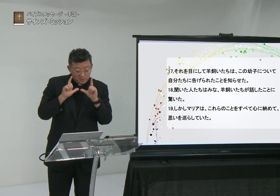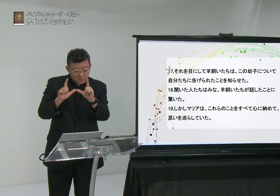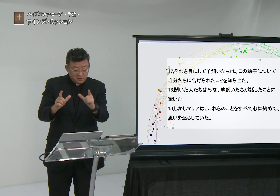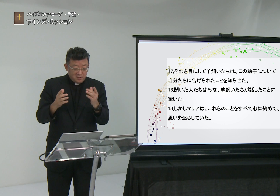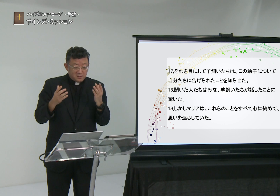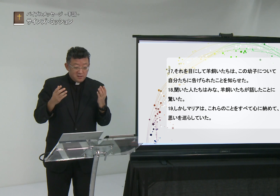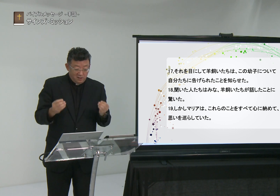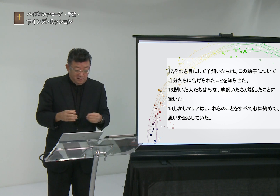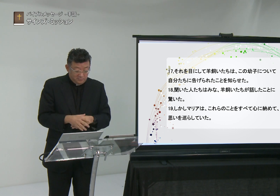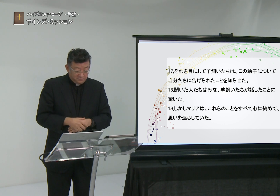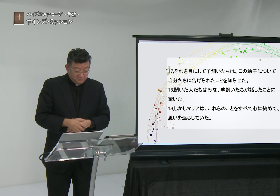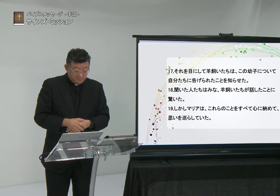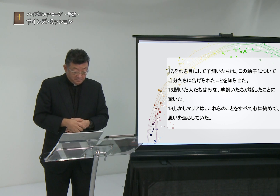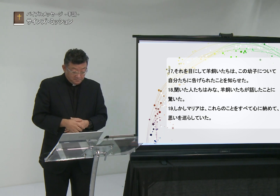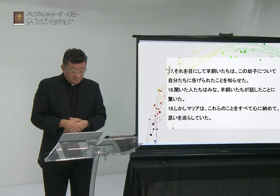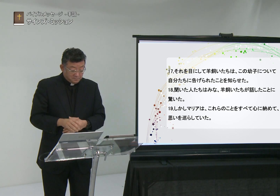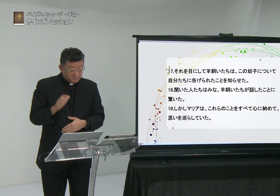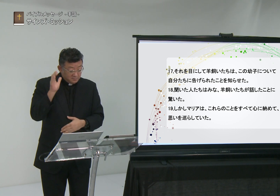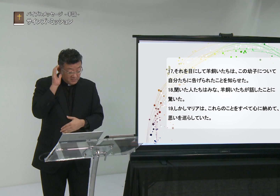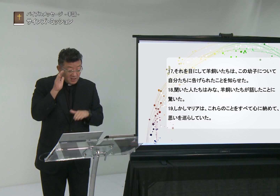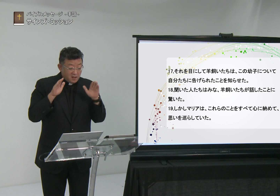に告げられたことを知らせた